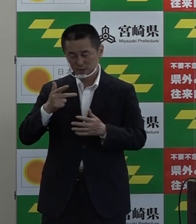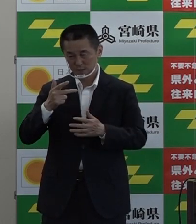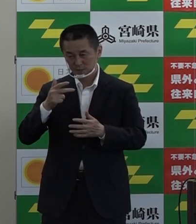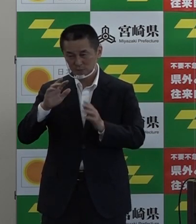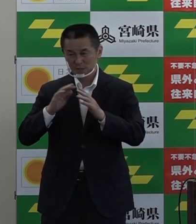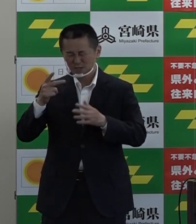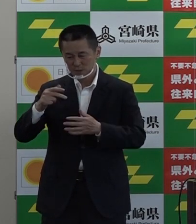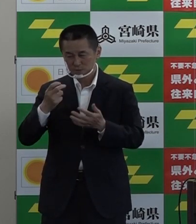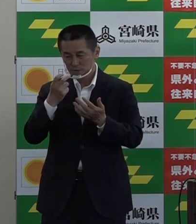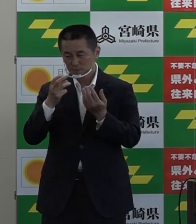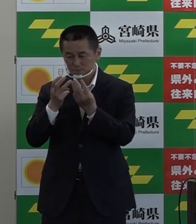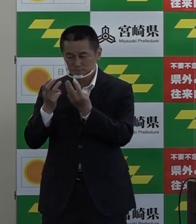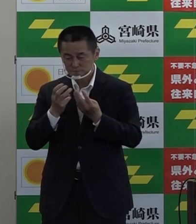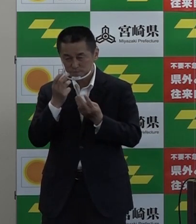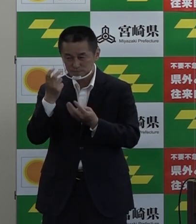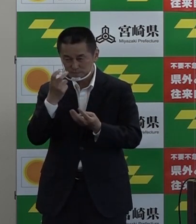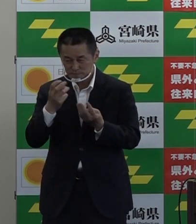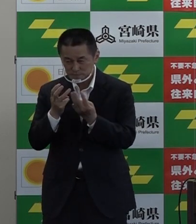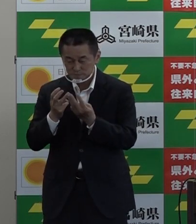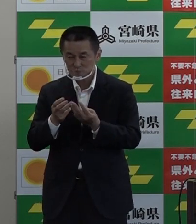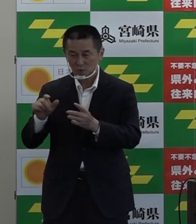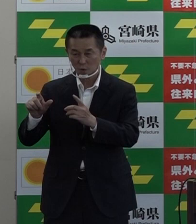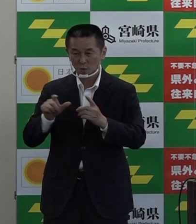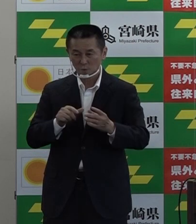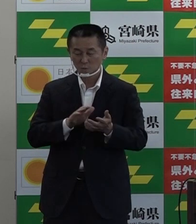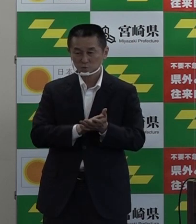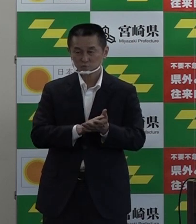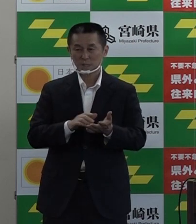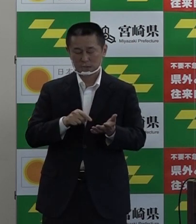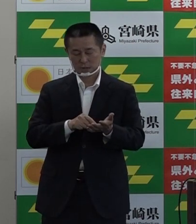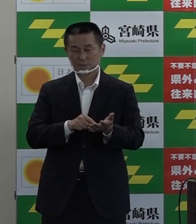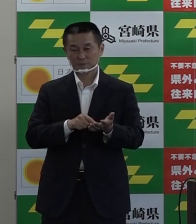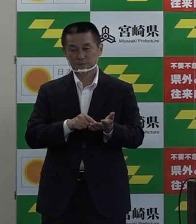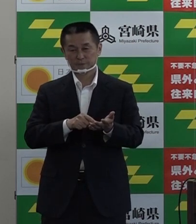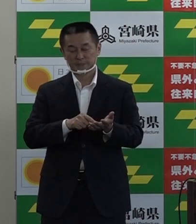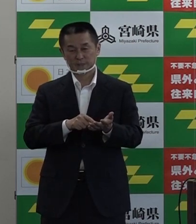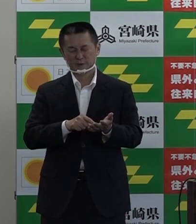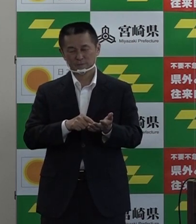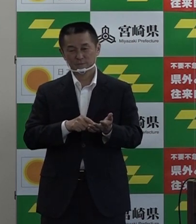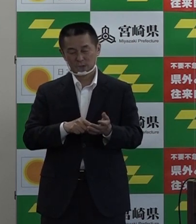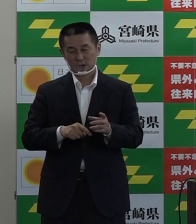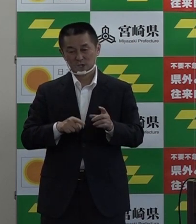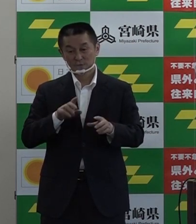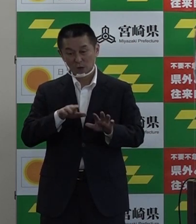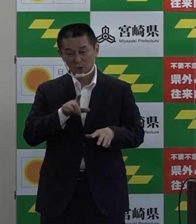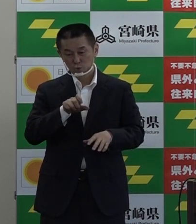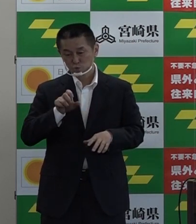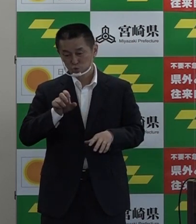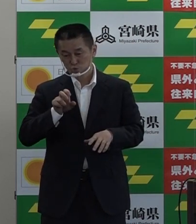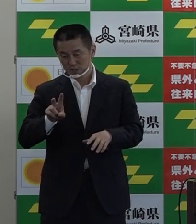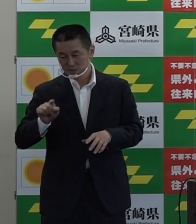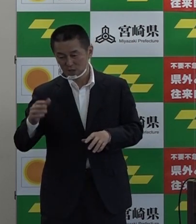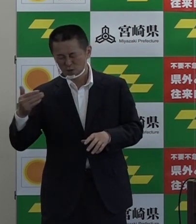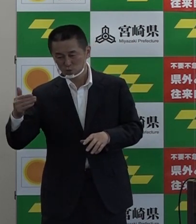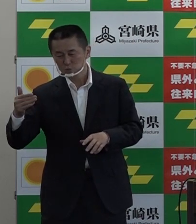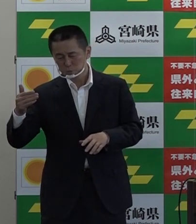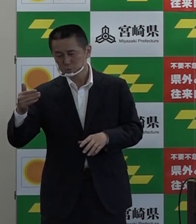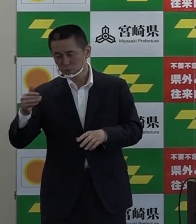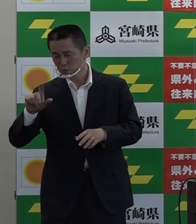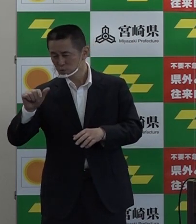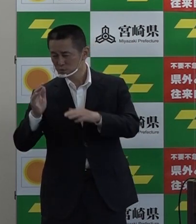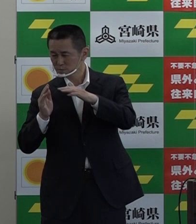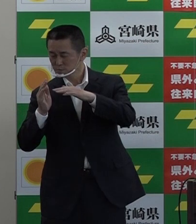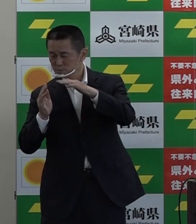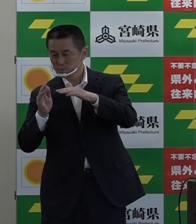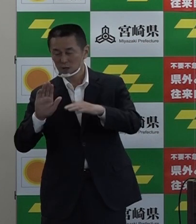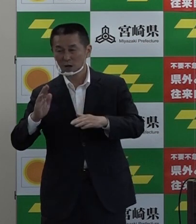査の数字などを報告を受けてですね、まだ 12.9 で15は超えない可能性もありますが、